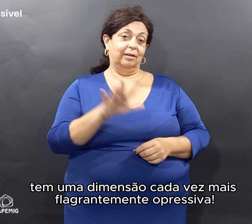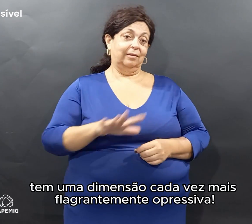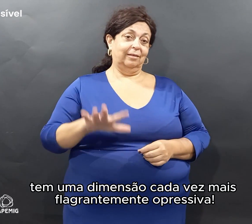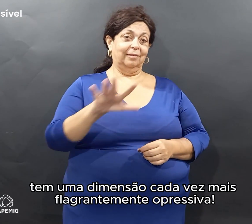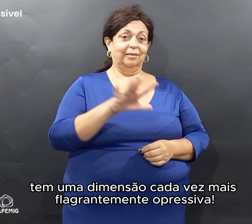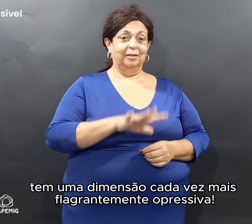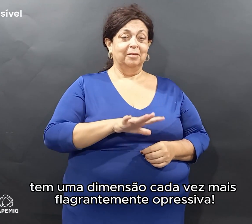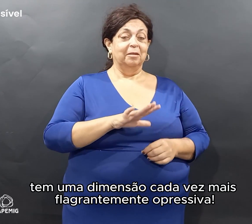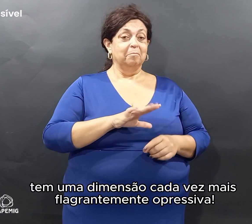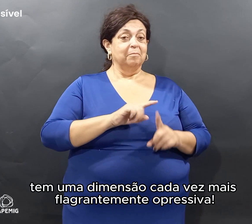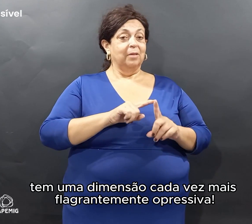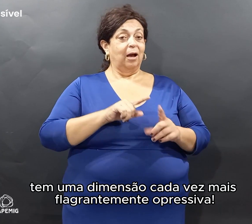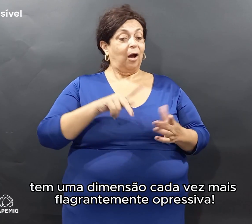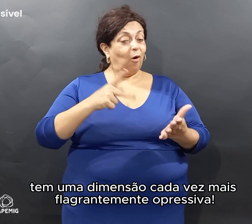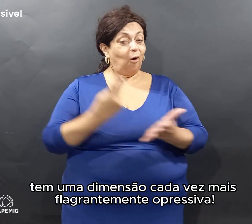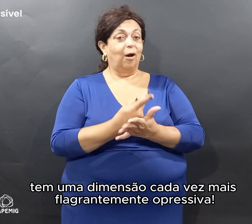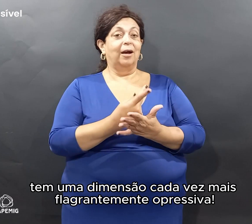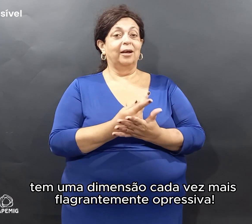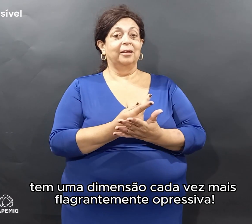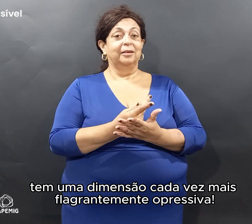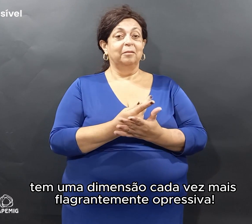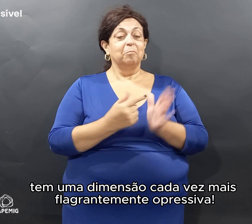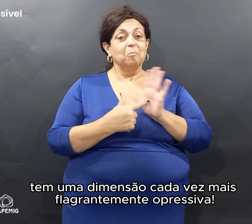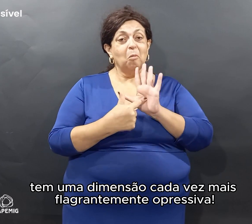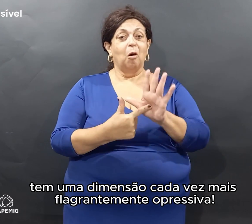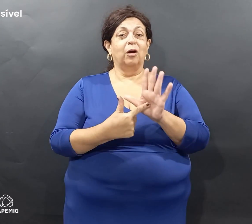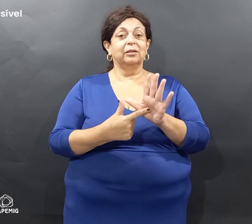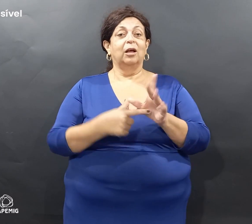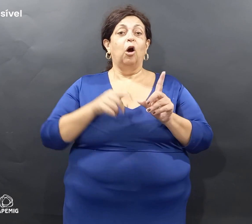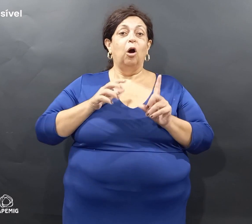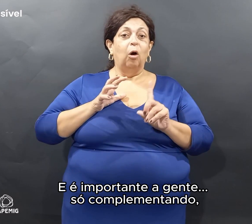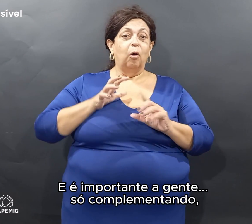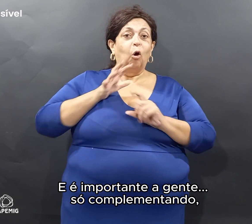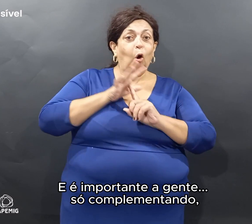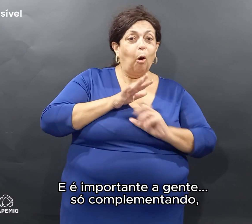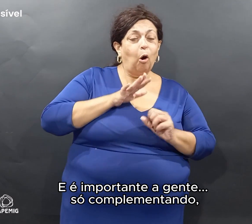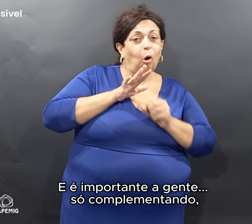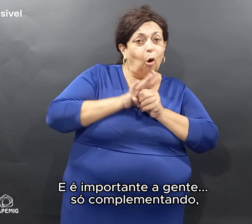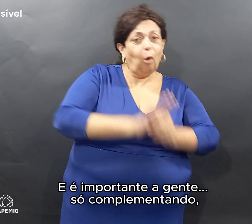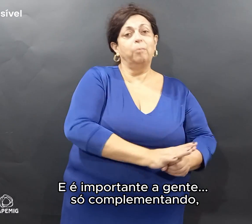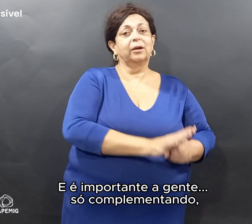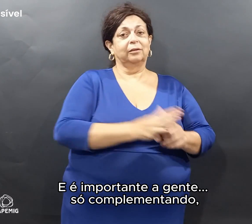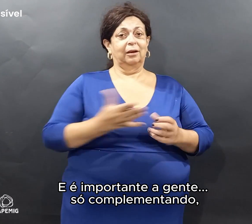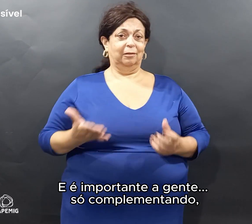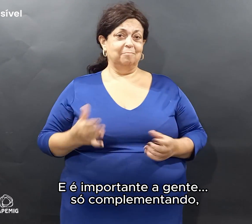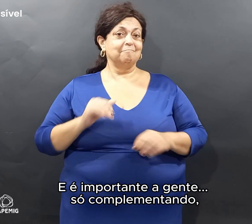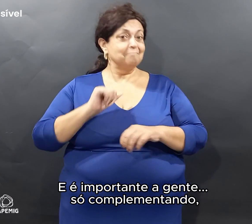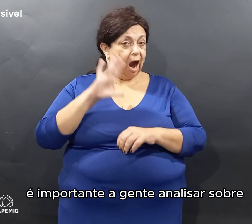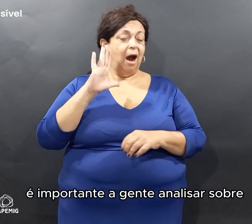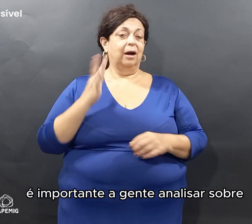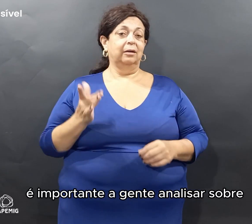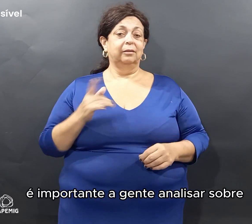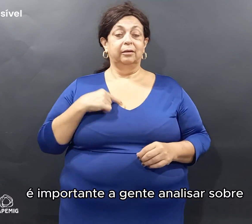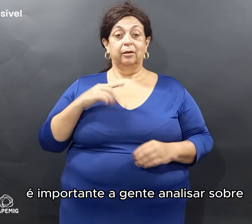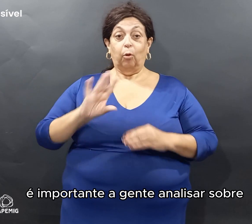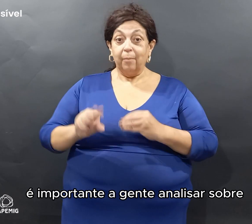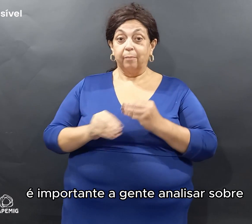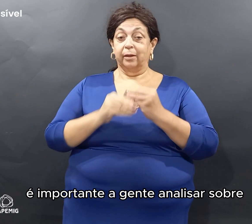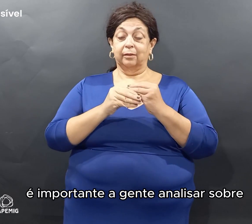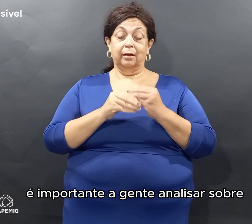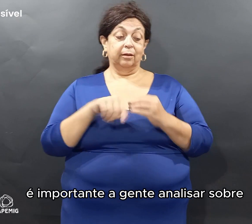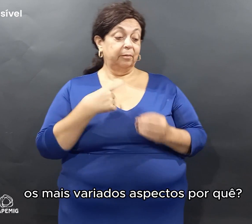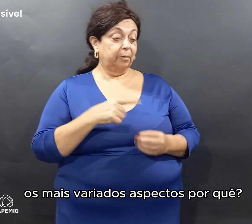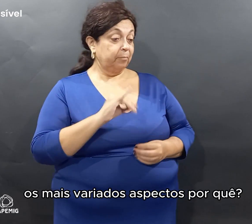dimensão cada vez mais flagrantemente opressiva. E é importante a gente, só complementando, né? É importante a